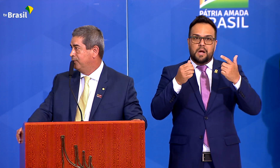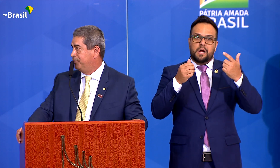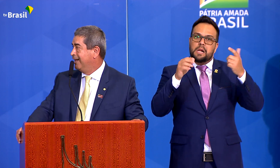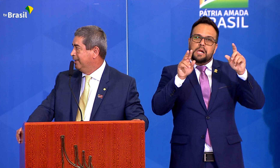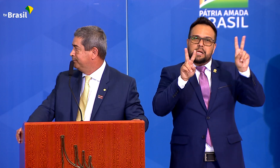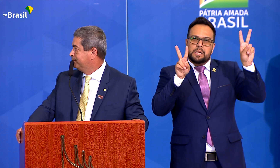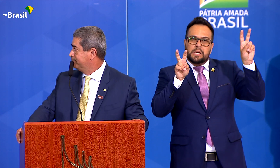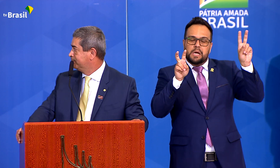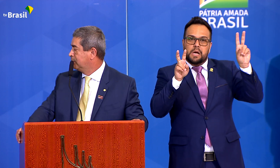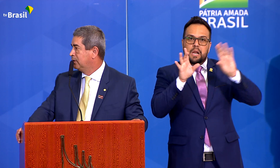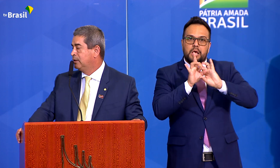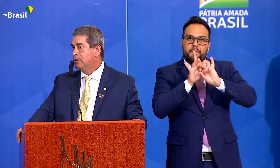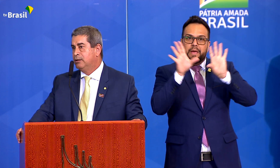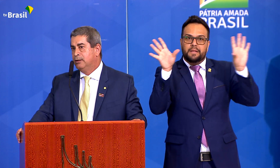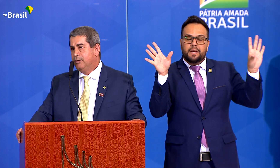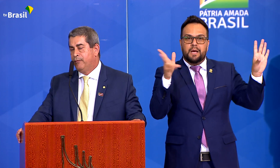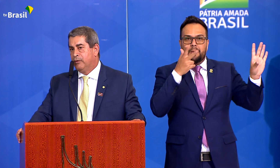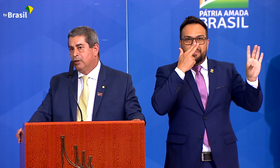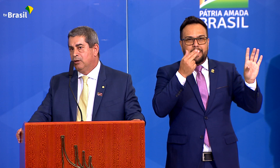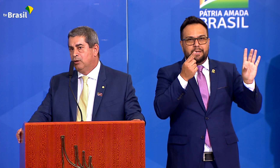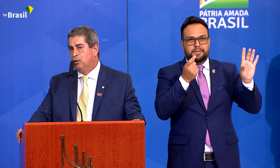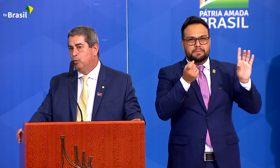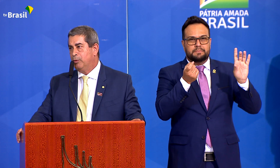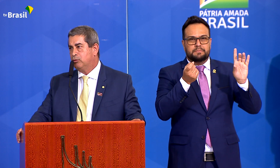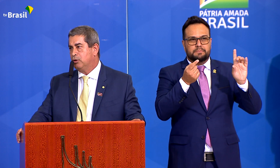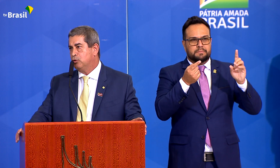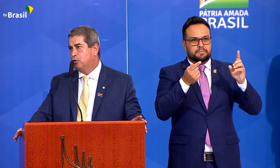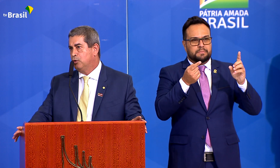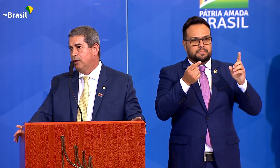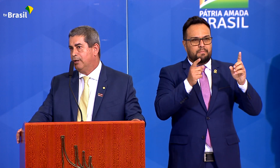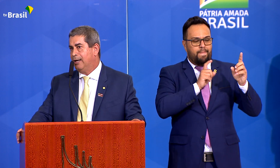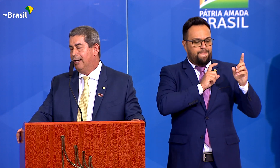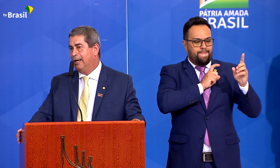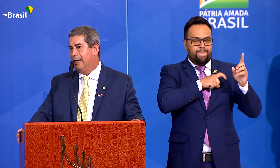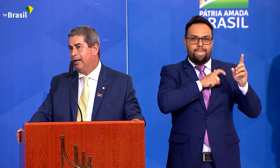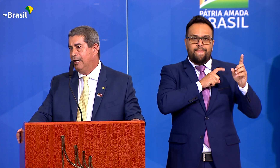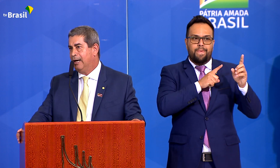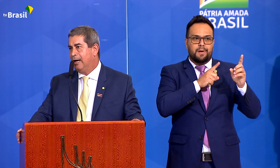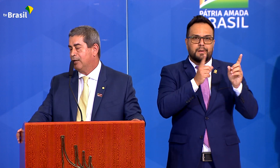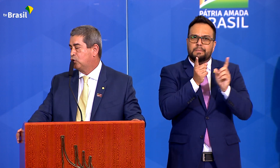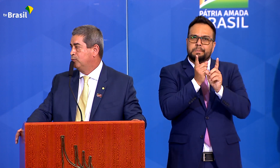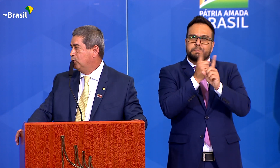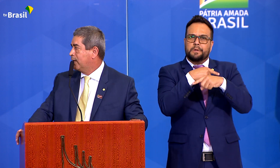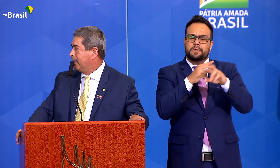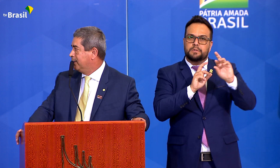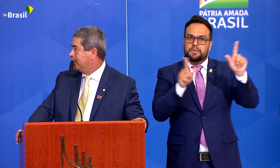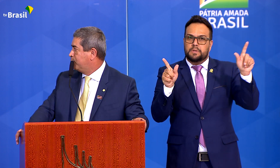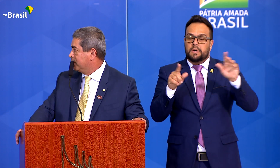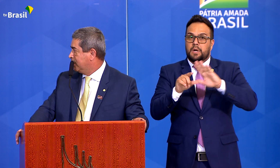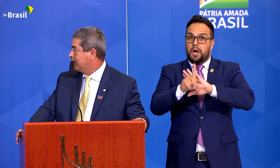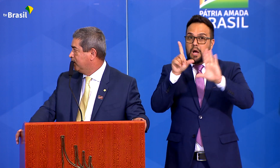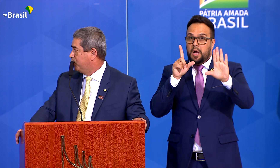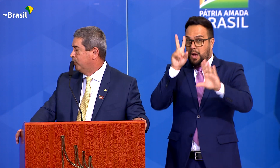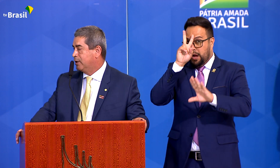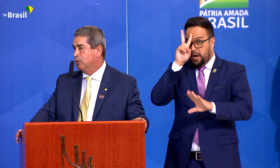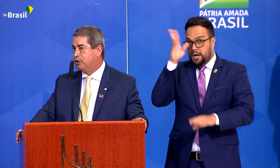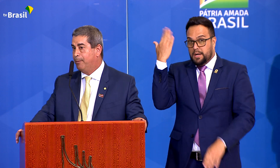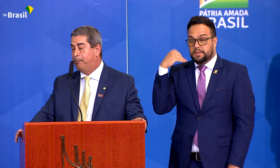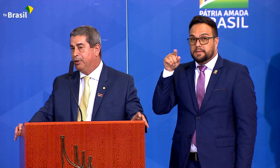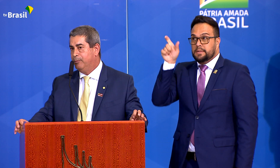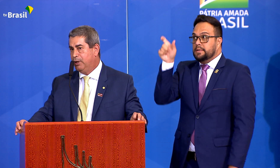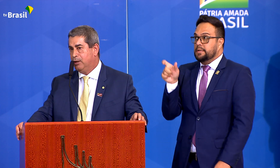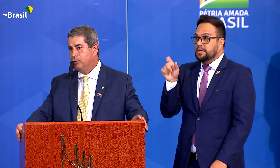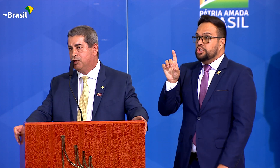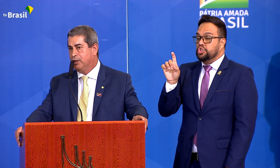até Vila E no momento em que o choro assumiu a cadeira de Presidente da